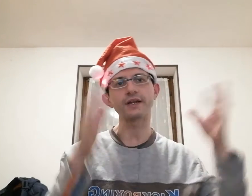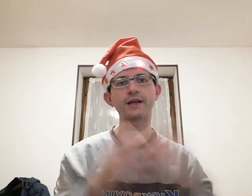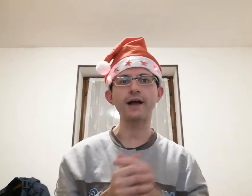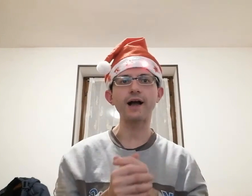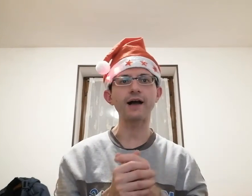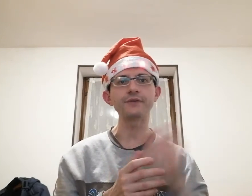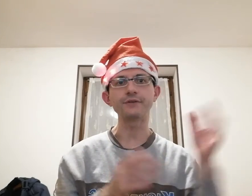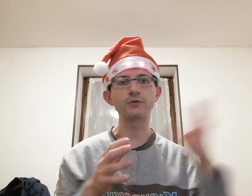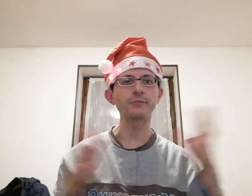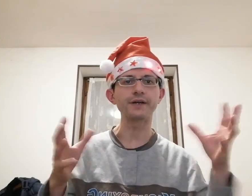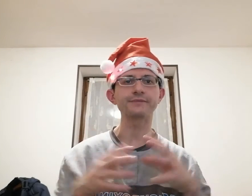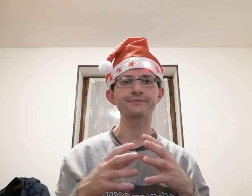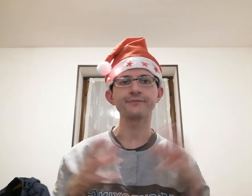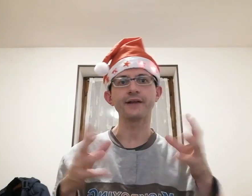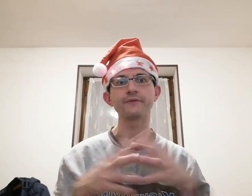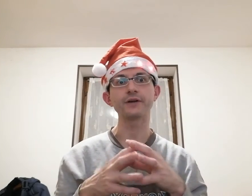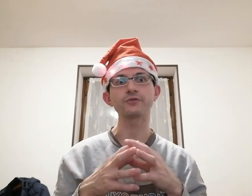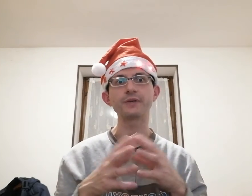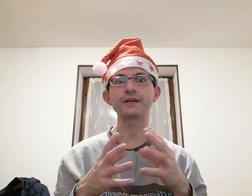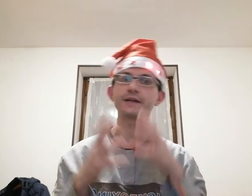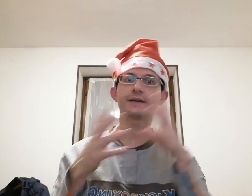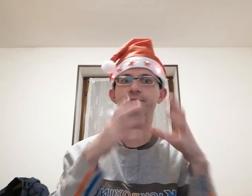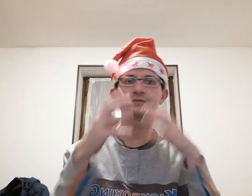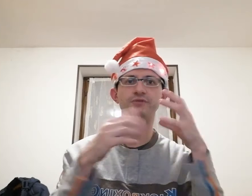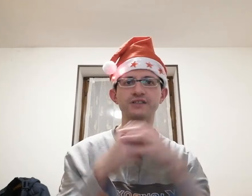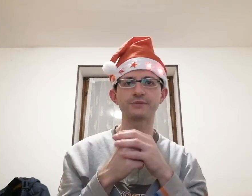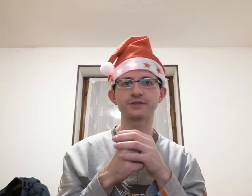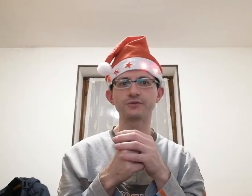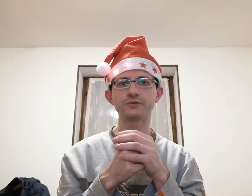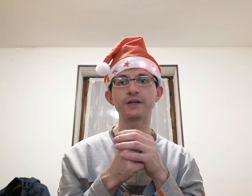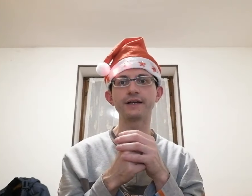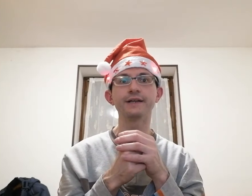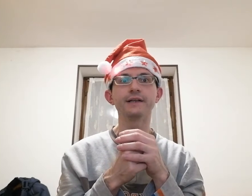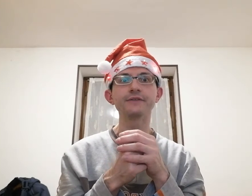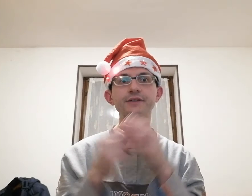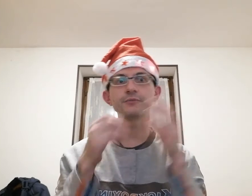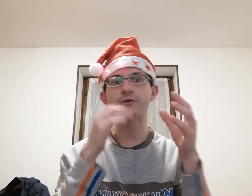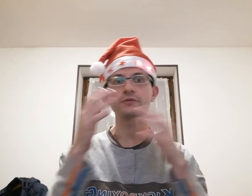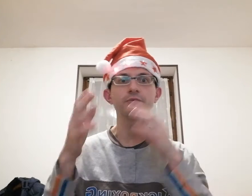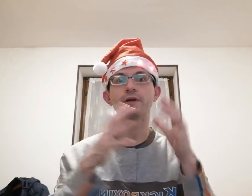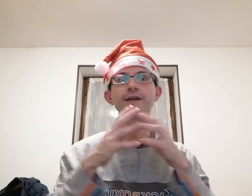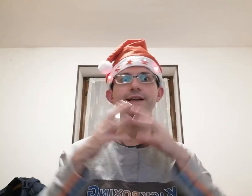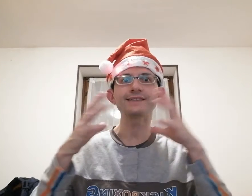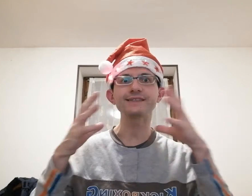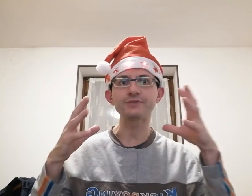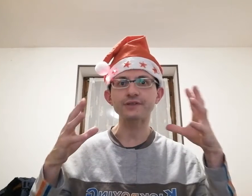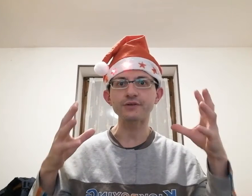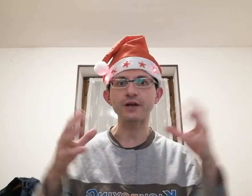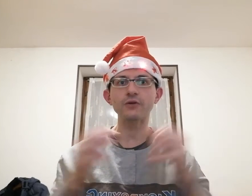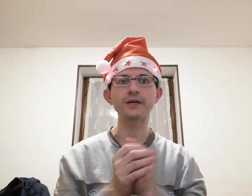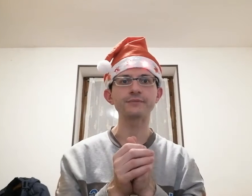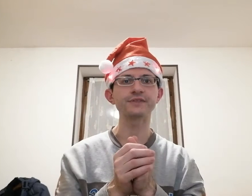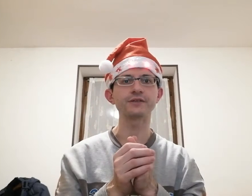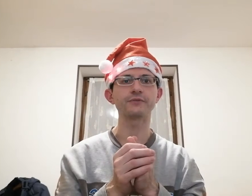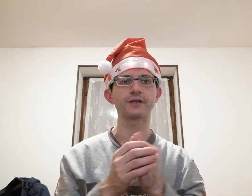che vivono con me vanno a dormire. Devo un attimino vedere un po' la situazione com'è. Sì, non